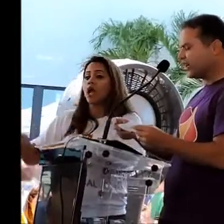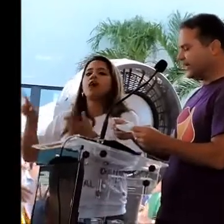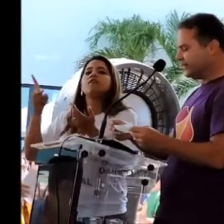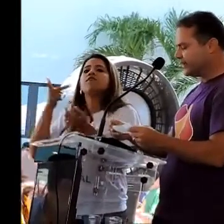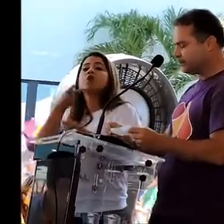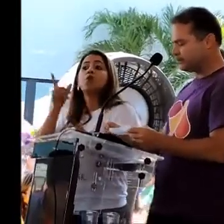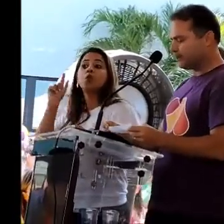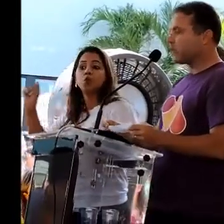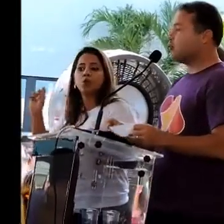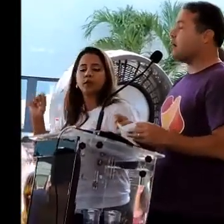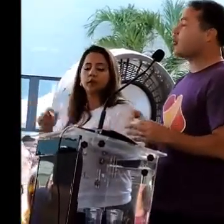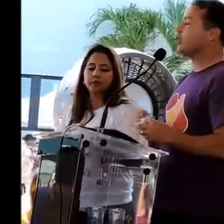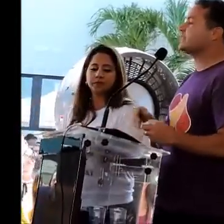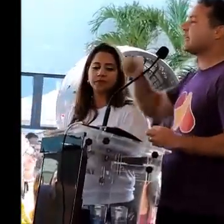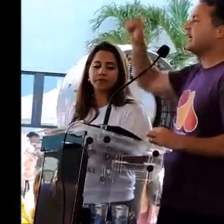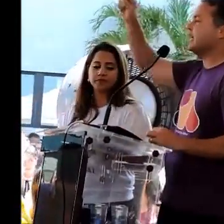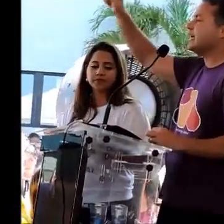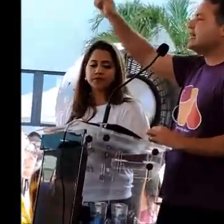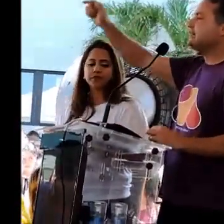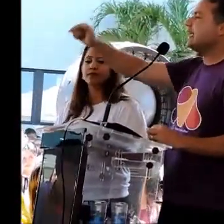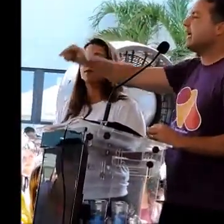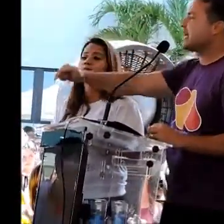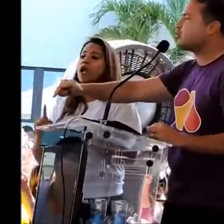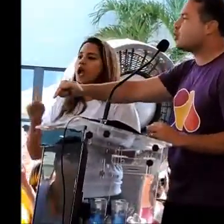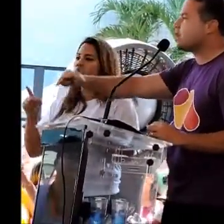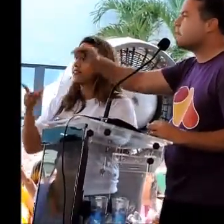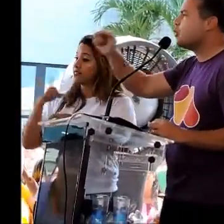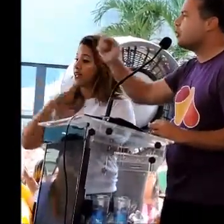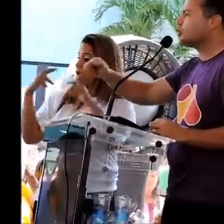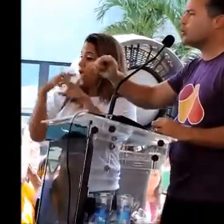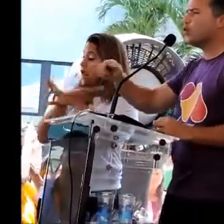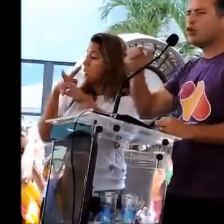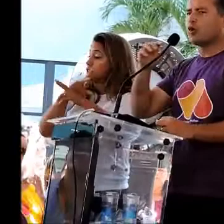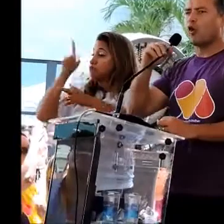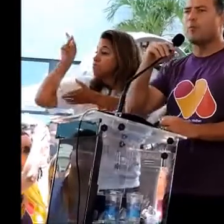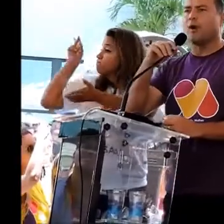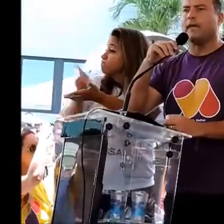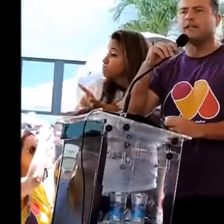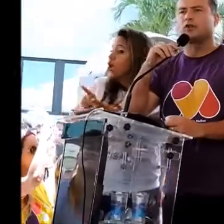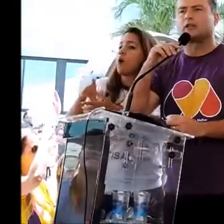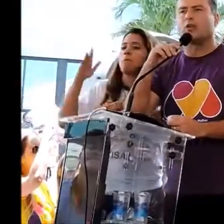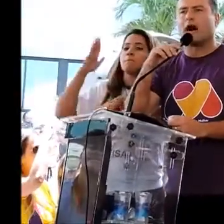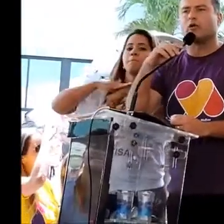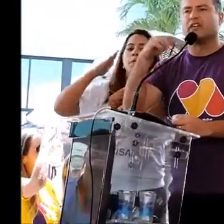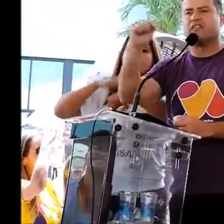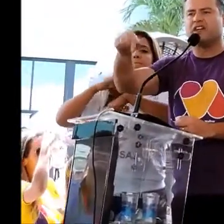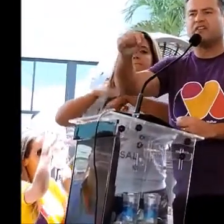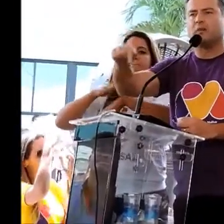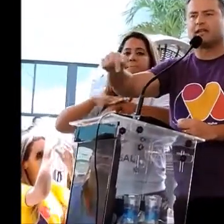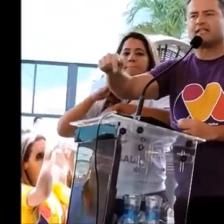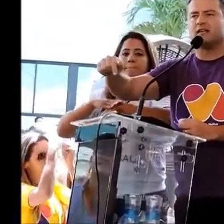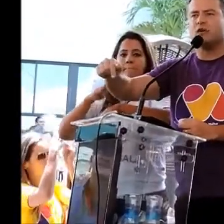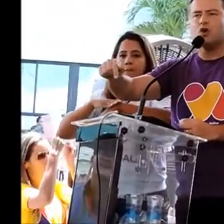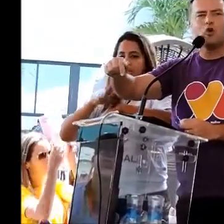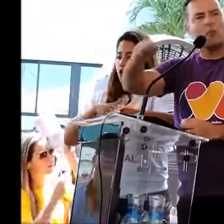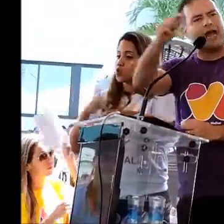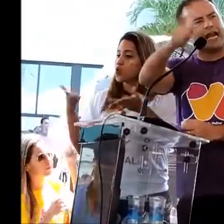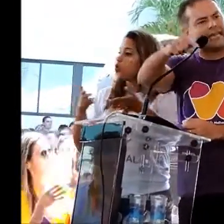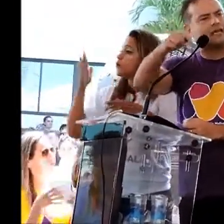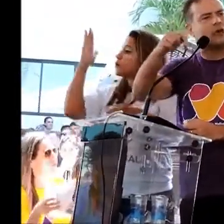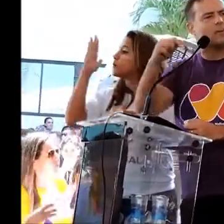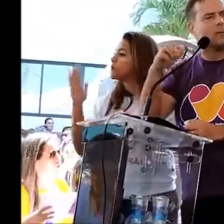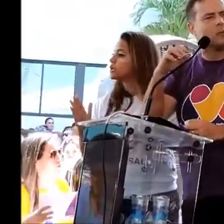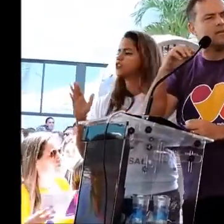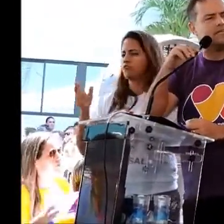certa vez disse o seguinte, uma coisa que se relaciona muito com o momento atual que vive o Brasil,